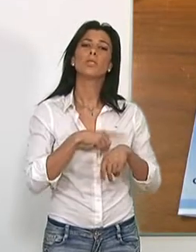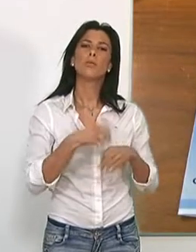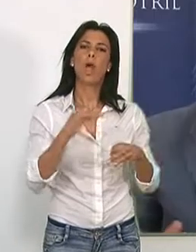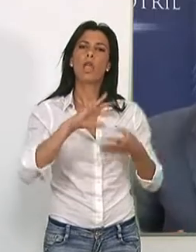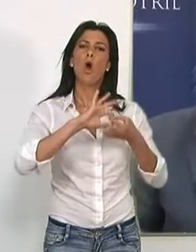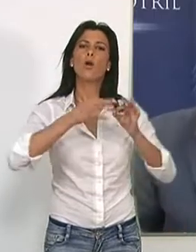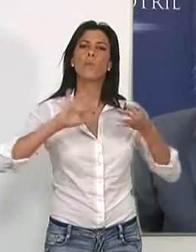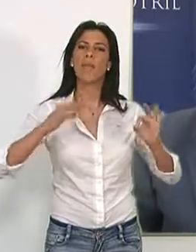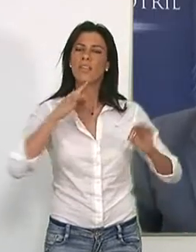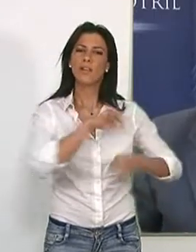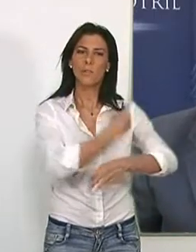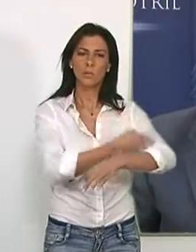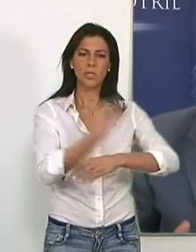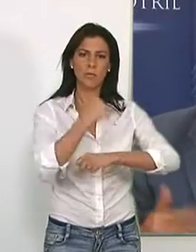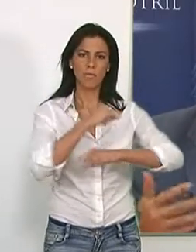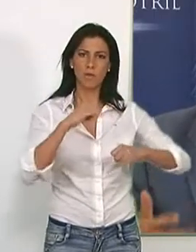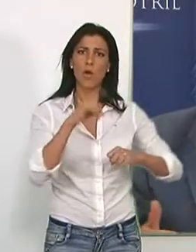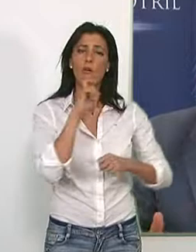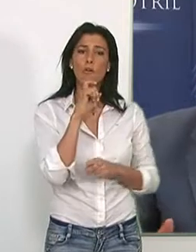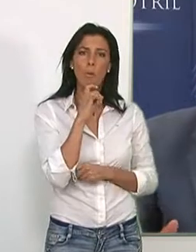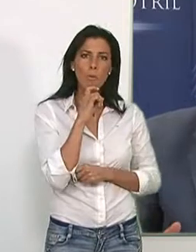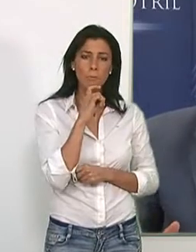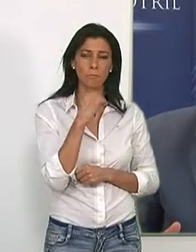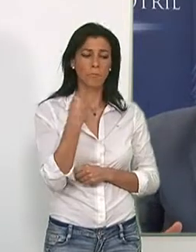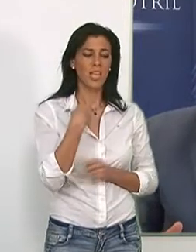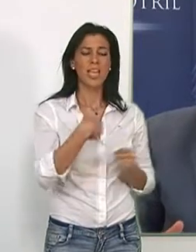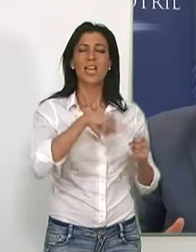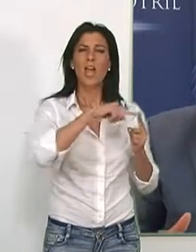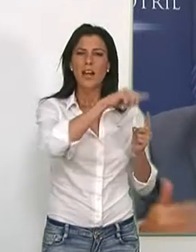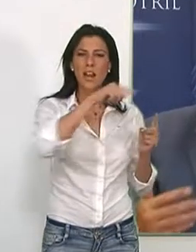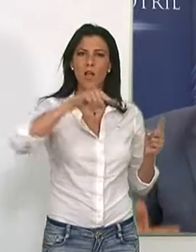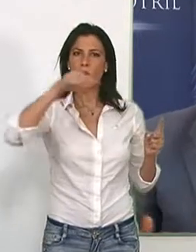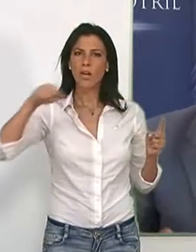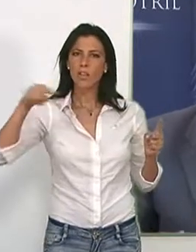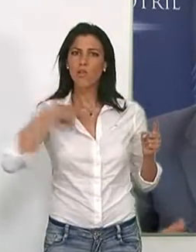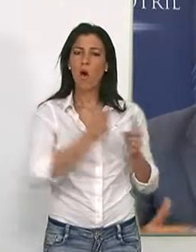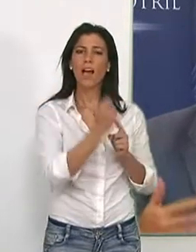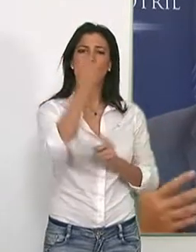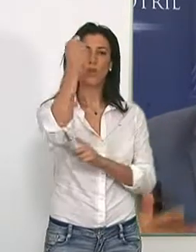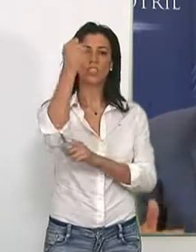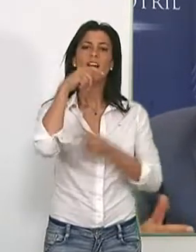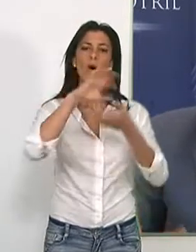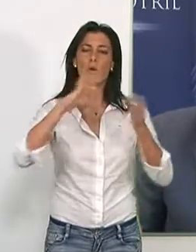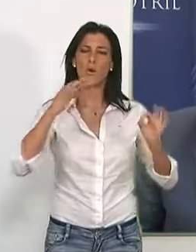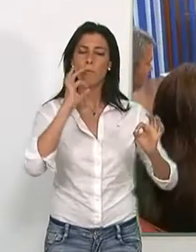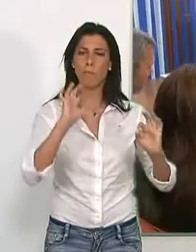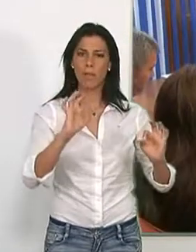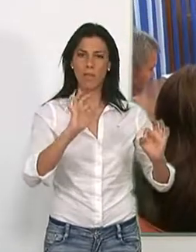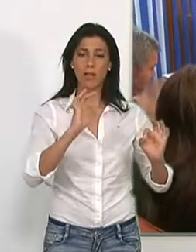una limpiada deportiva para mayores que tendrá como acto de referencia el recorrido de la antorcha olímpica desde el ayuntamiento al